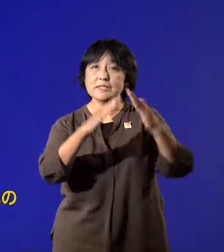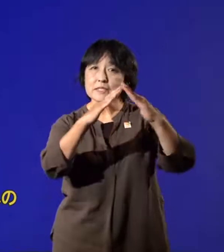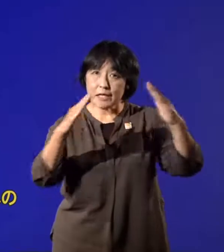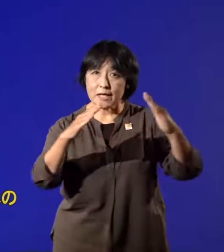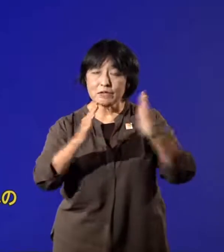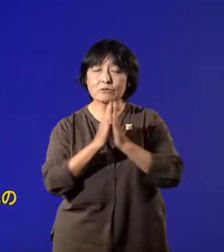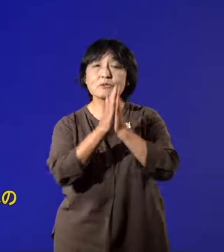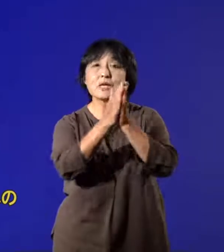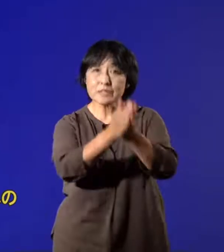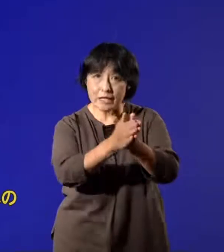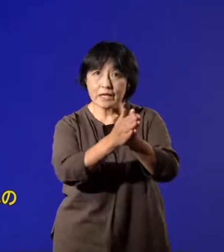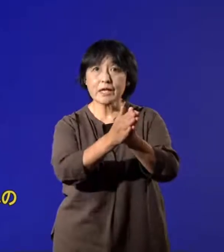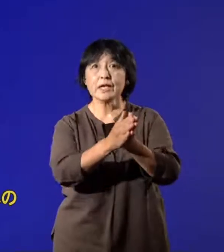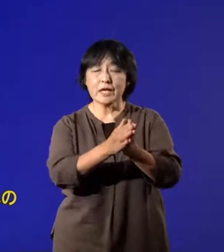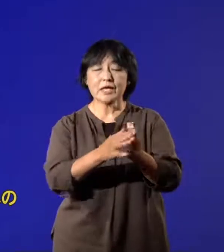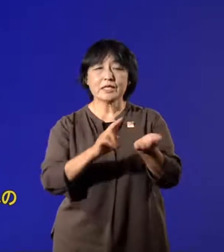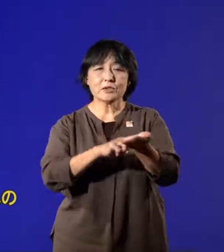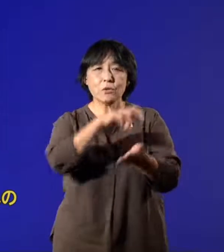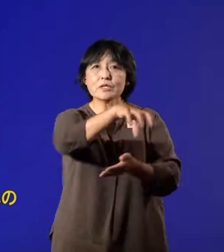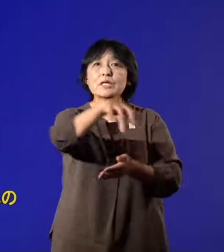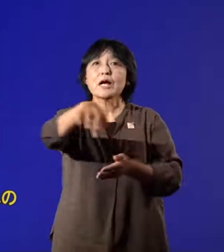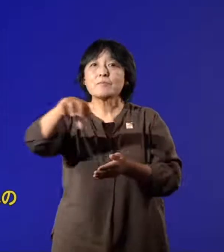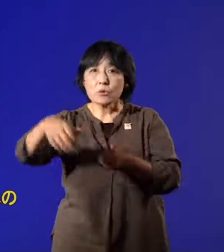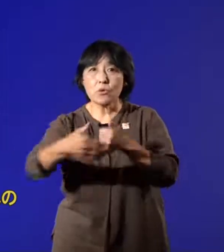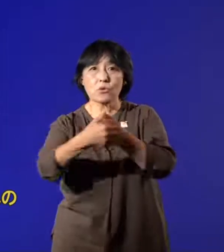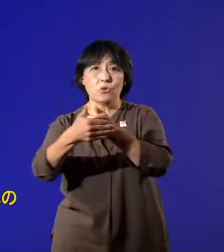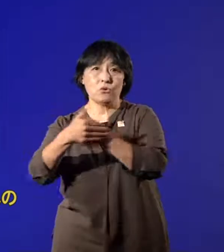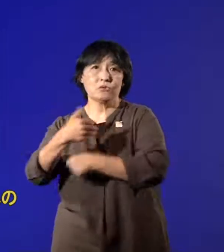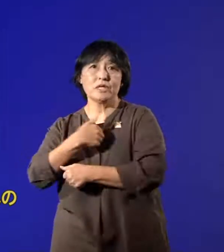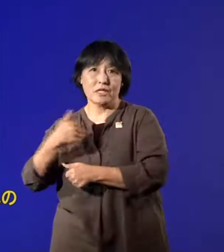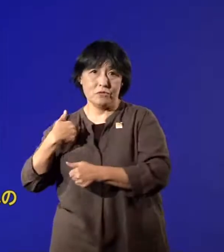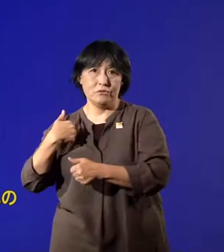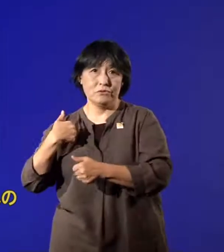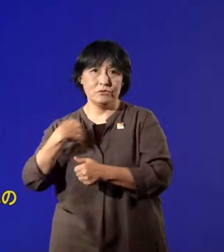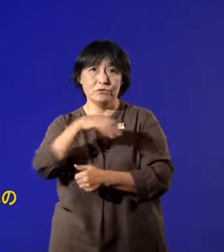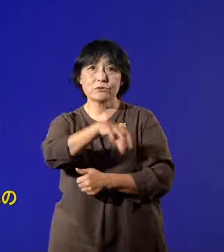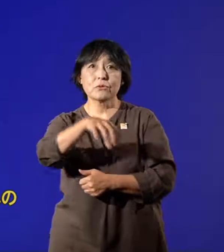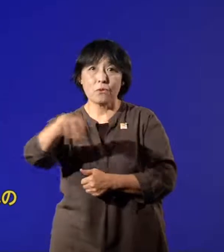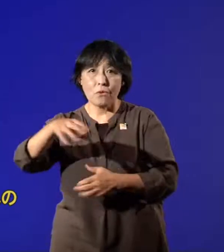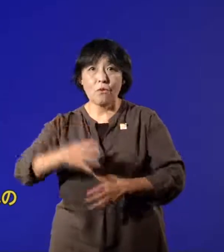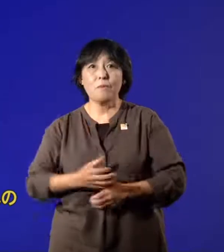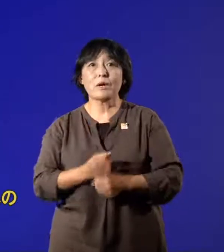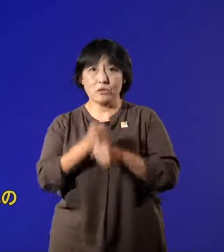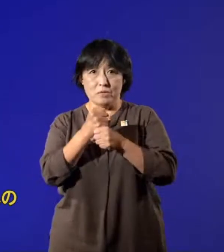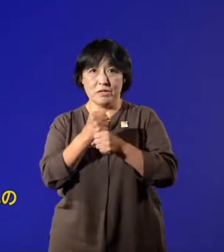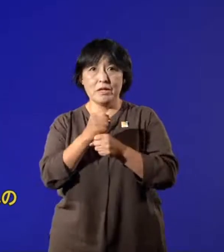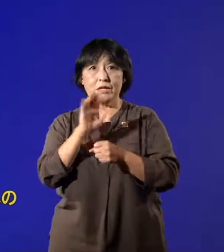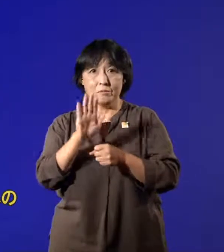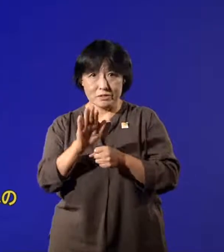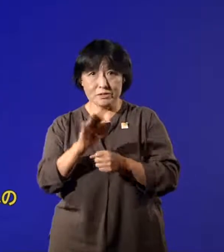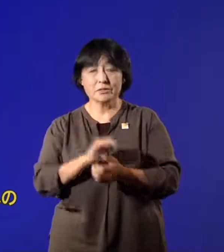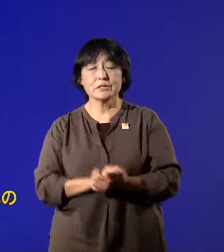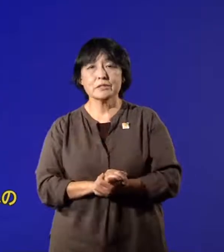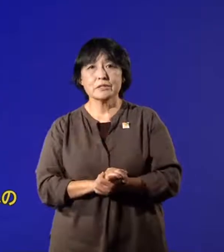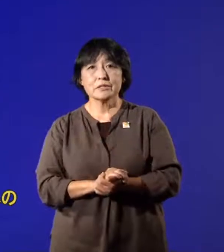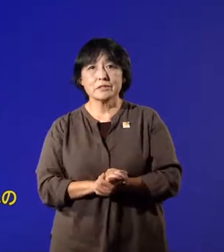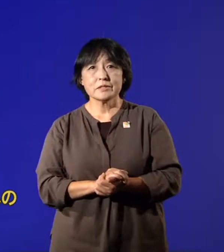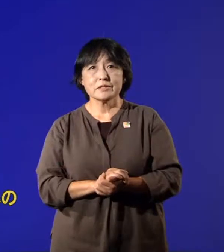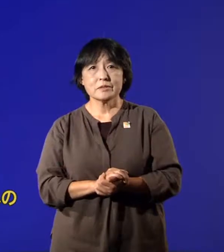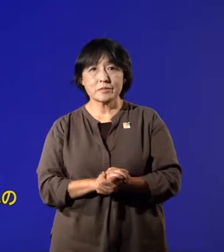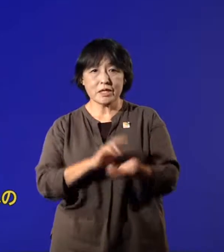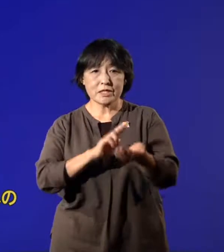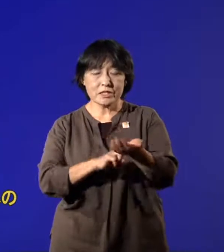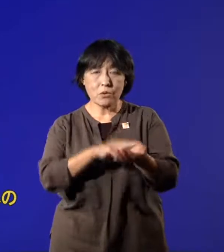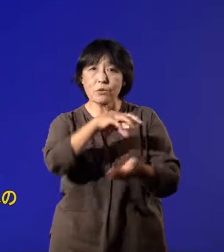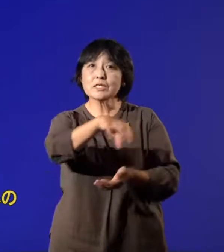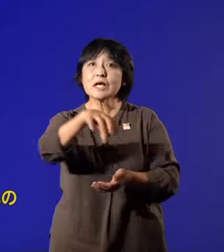の協力いただける医療機関についてまとめているところでありますが、やはり医療機